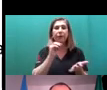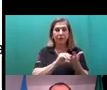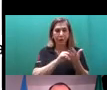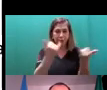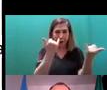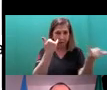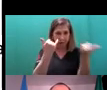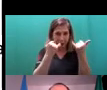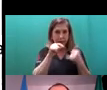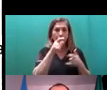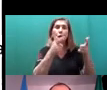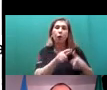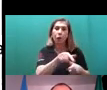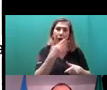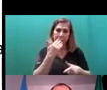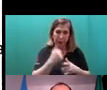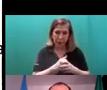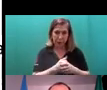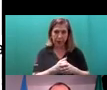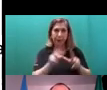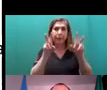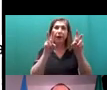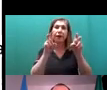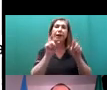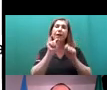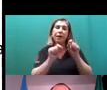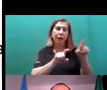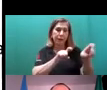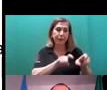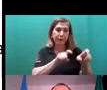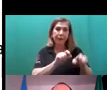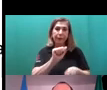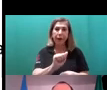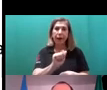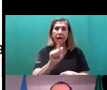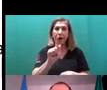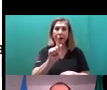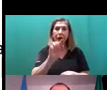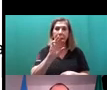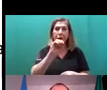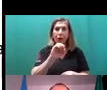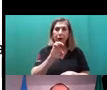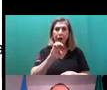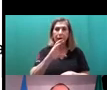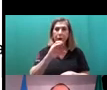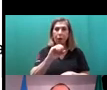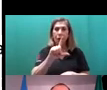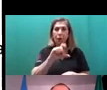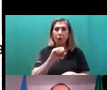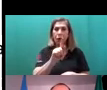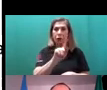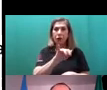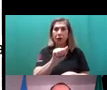esses alimentos? O tema, por exemplo, da agroecologia, temos que gerar uma cultura de que